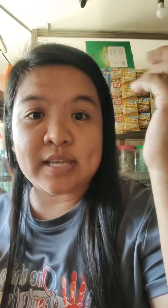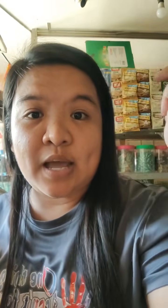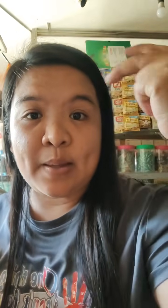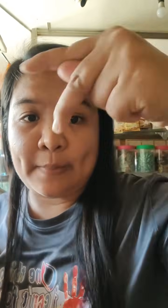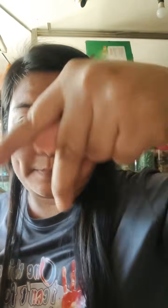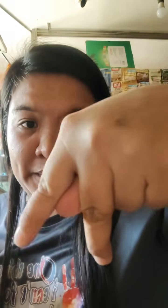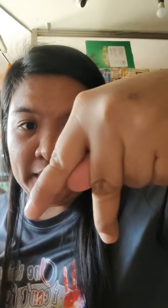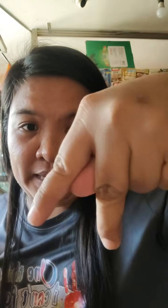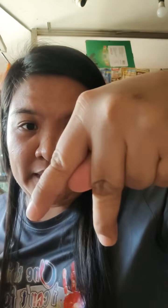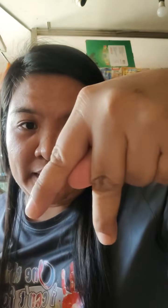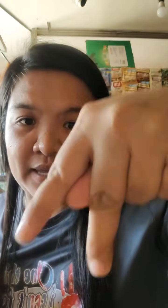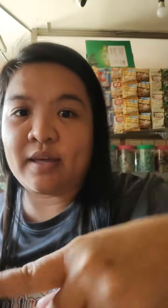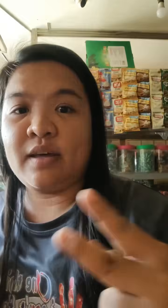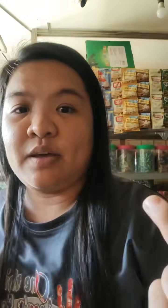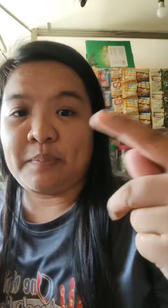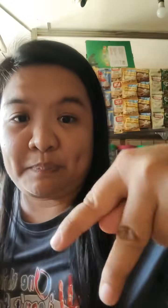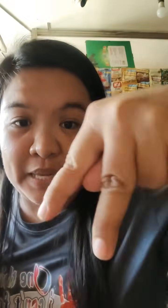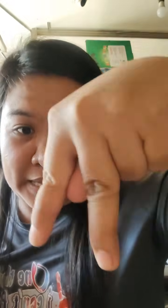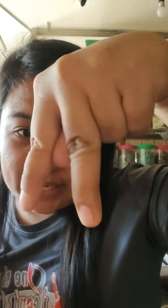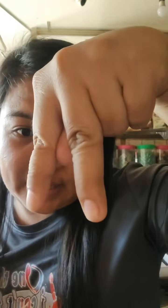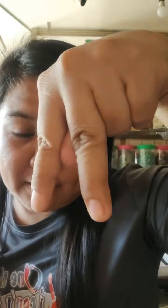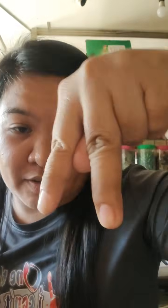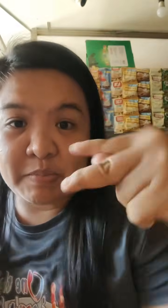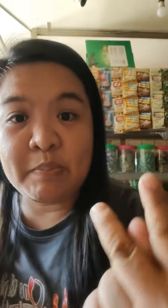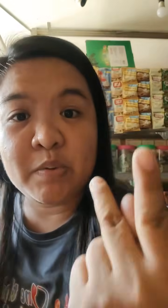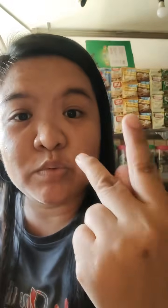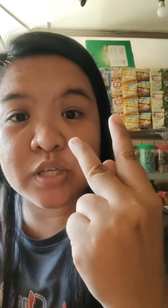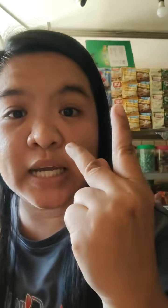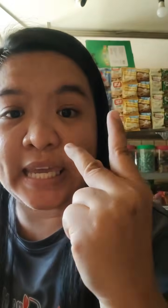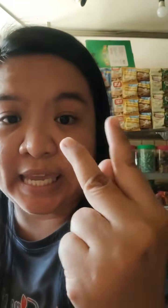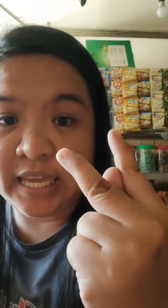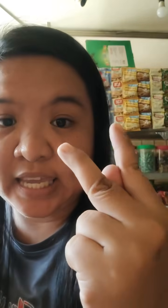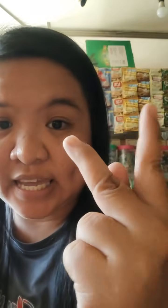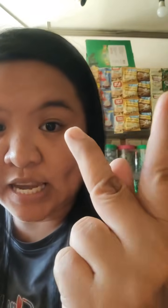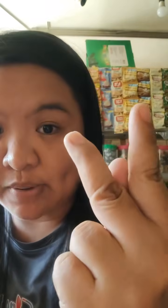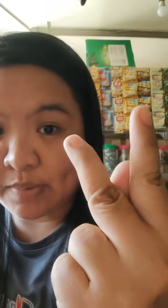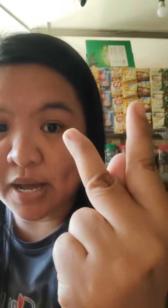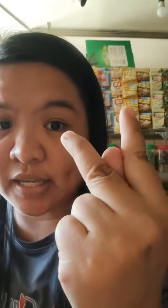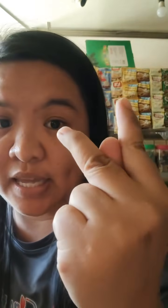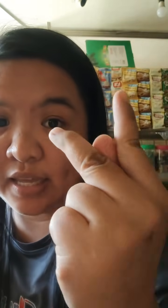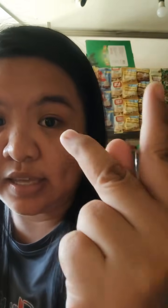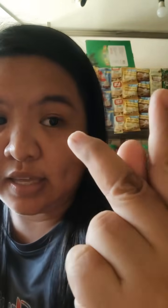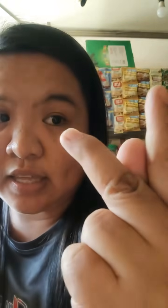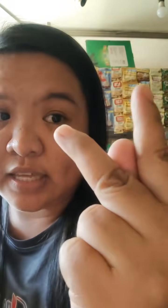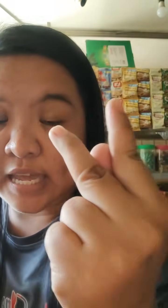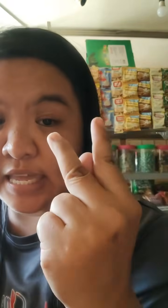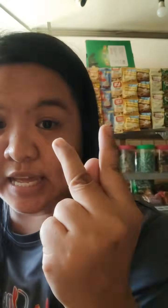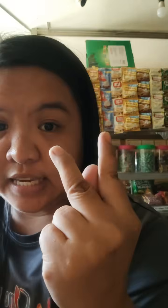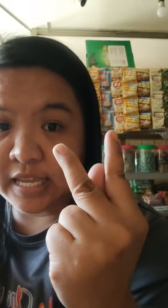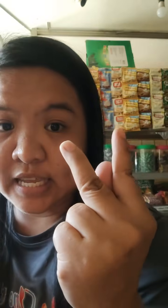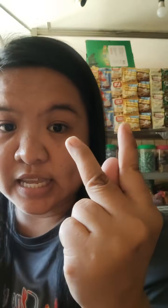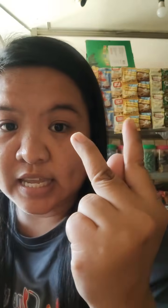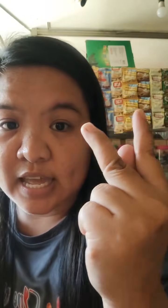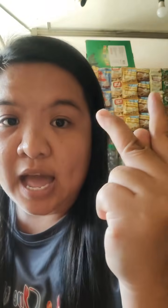sa P. P. Ka remember mo sa key? Ingani, di ba ang key? Kay ingani,